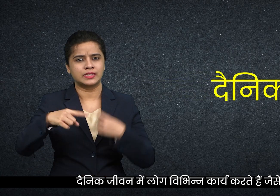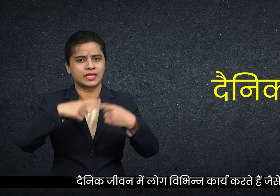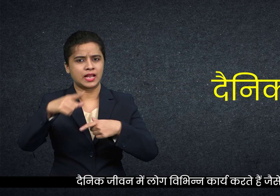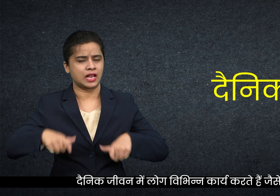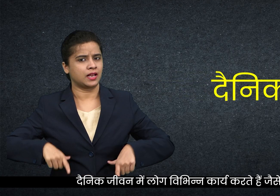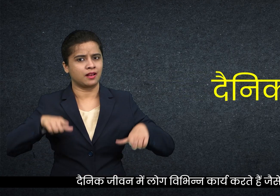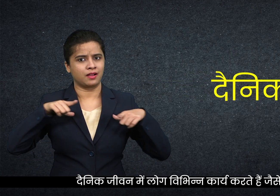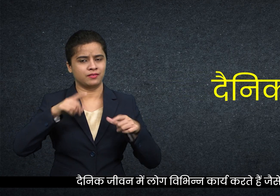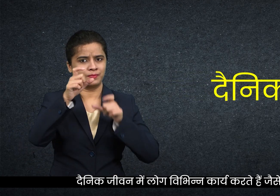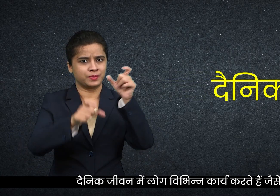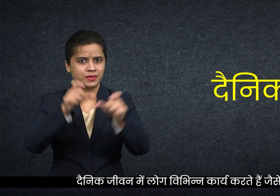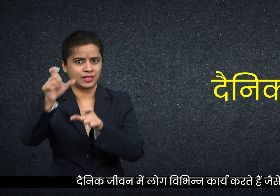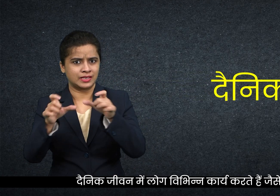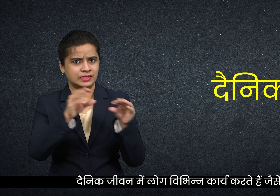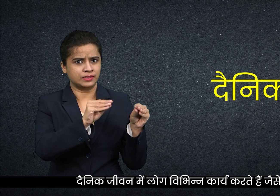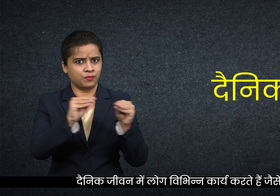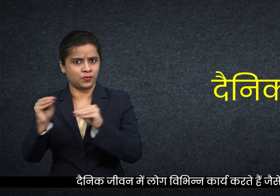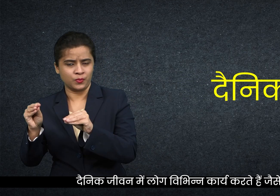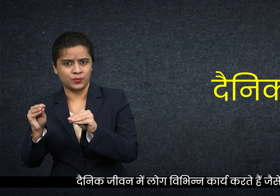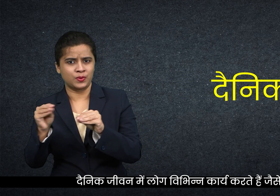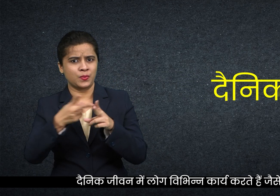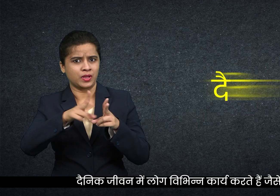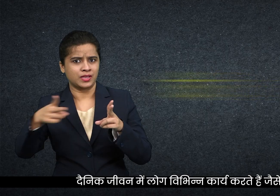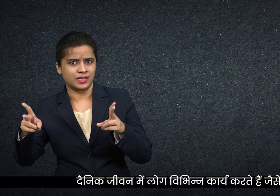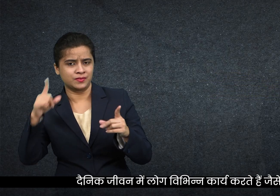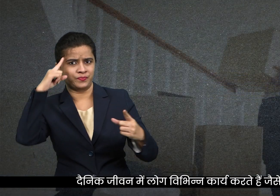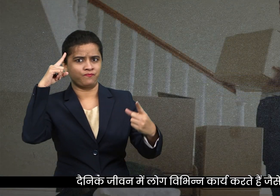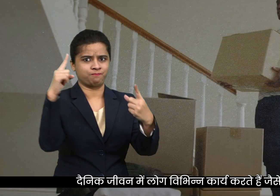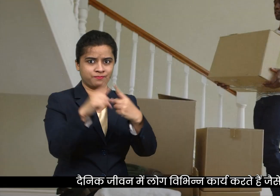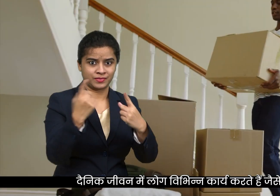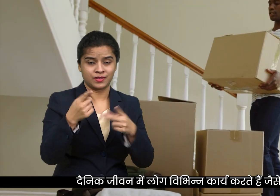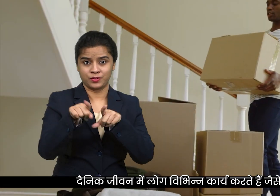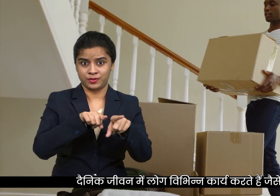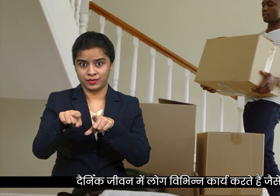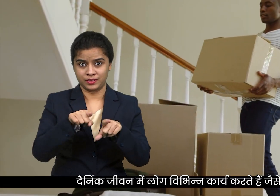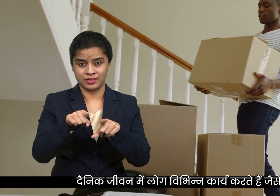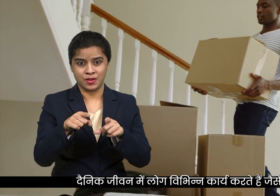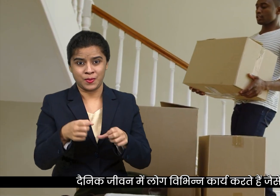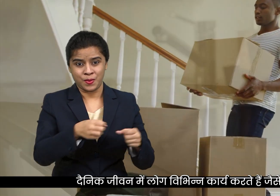दैनिक जीवन में लोग विभिन्न कार्य करते हैं, जैसे वजन उठाना,